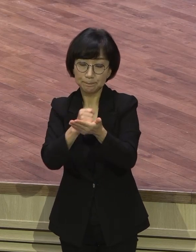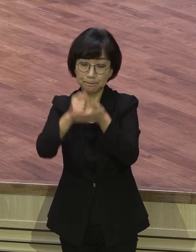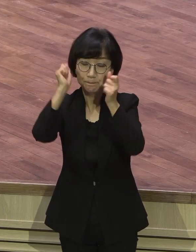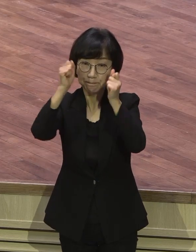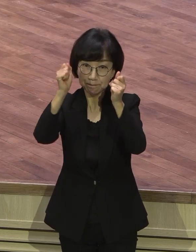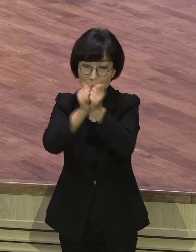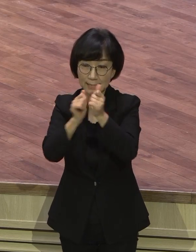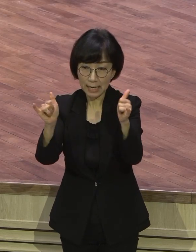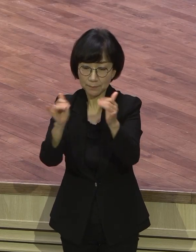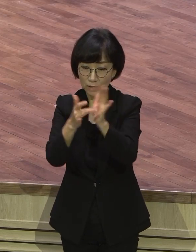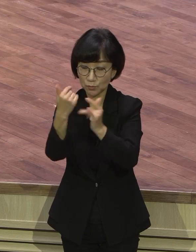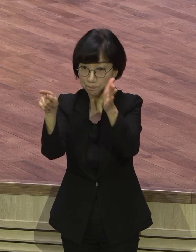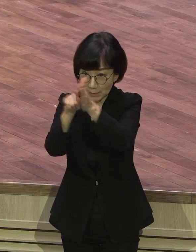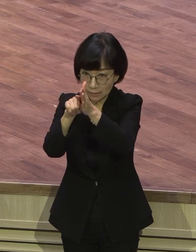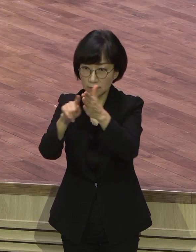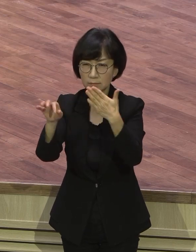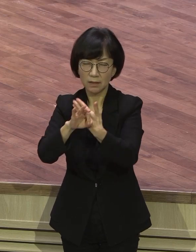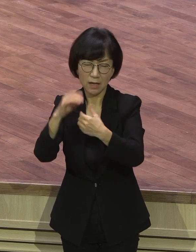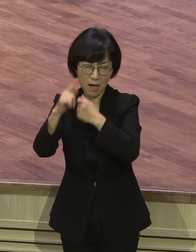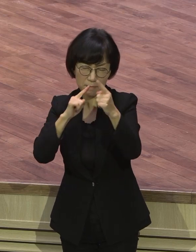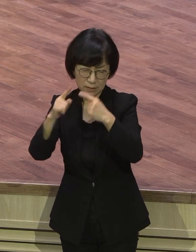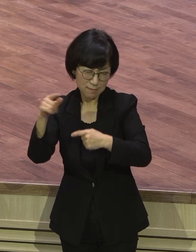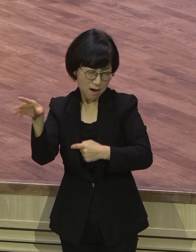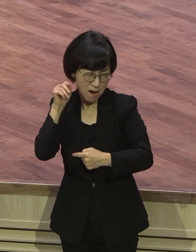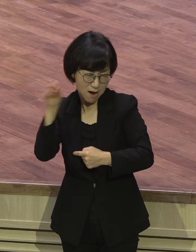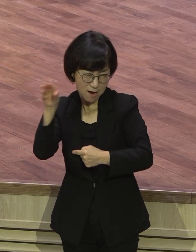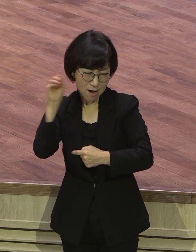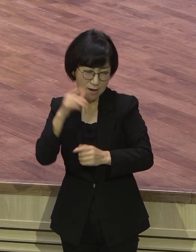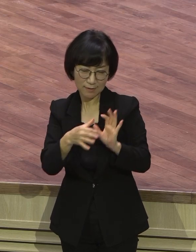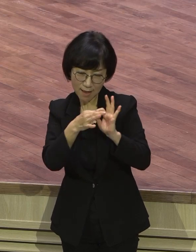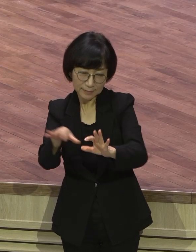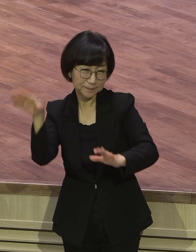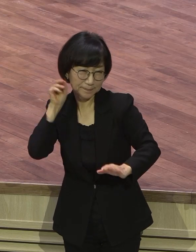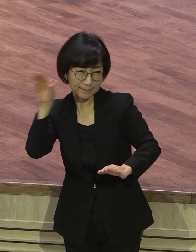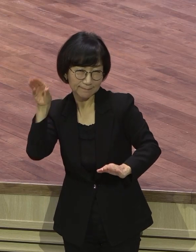말씀 듣게 해야 돼요 안 채우면 큰일 나요